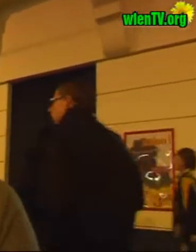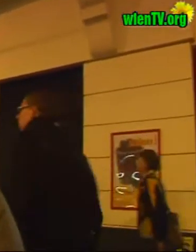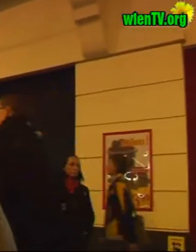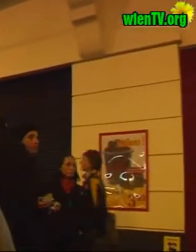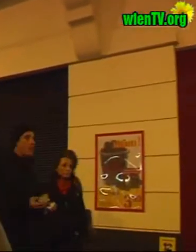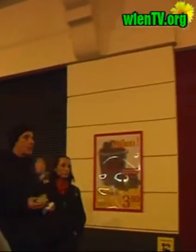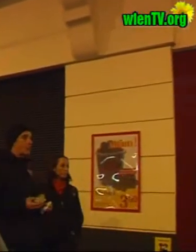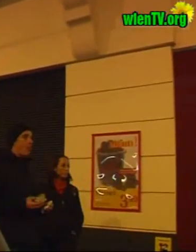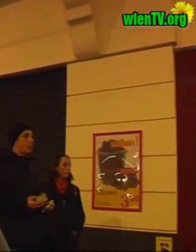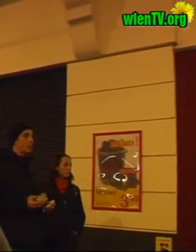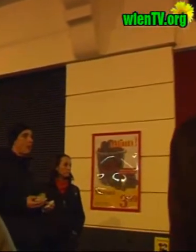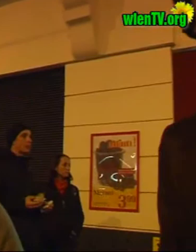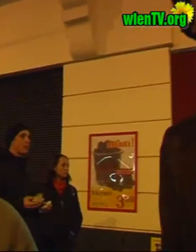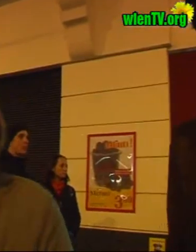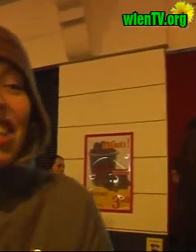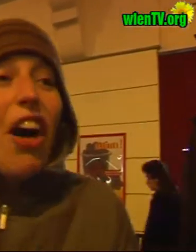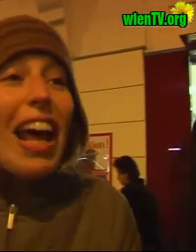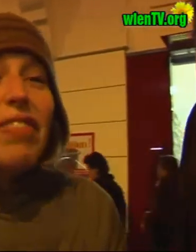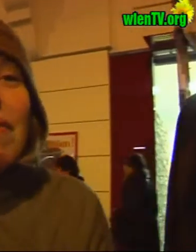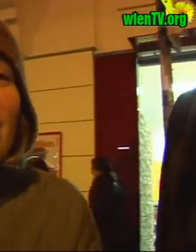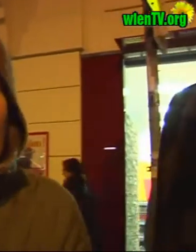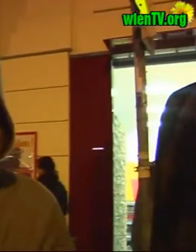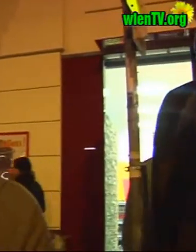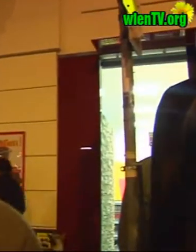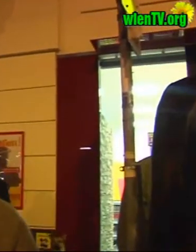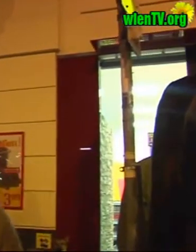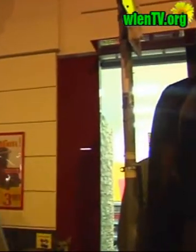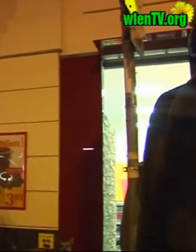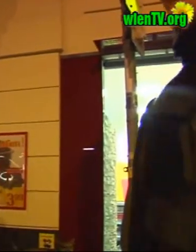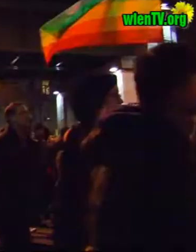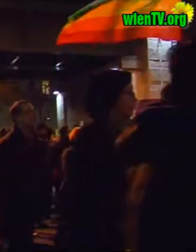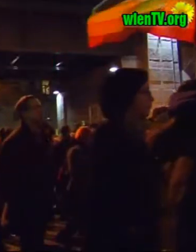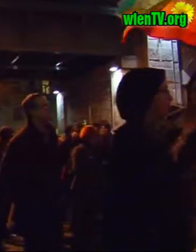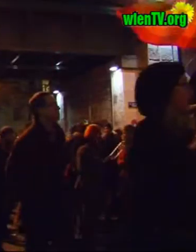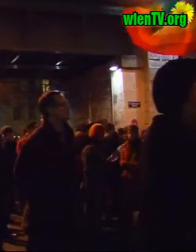Ich finde sie super. Es gehört einfach mal was gemacht.